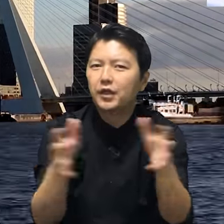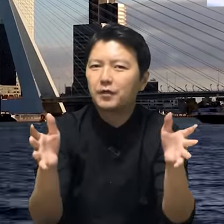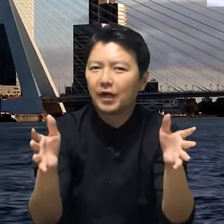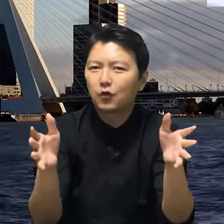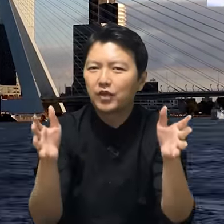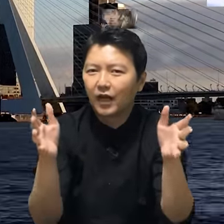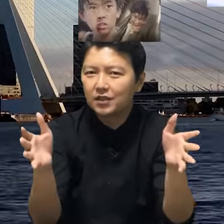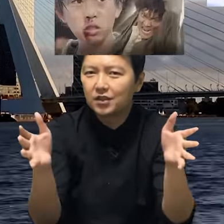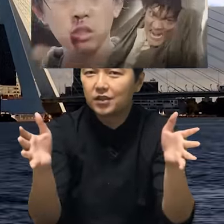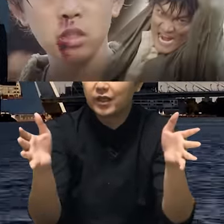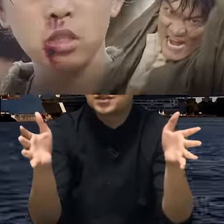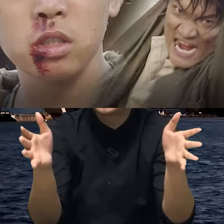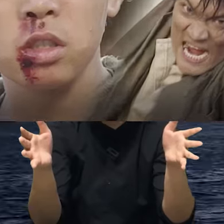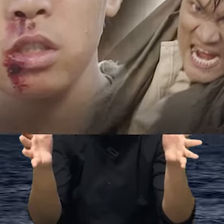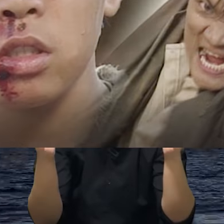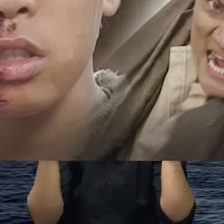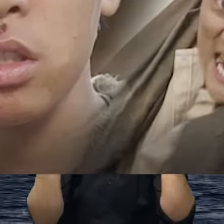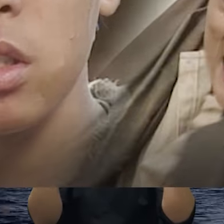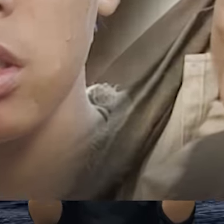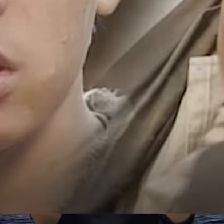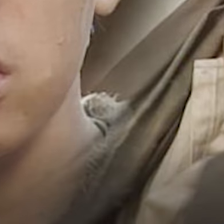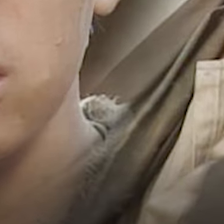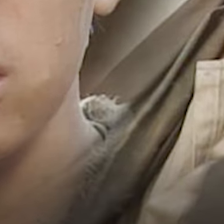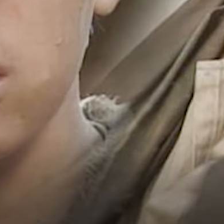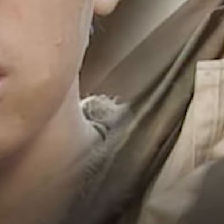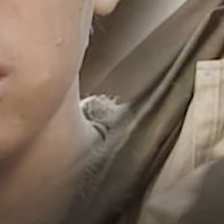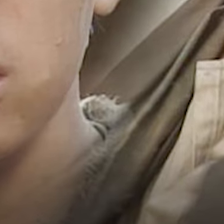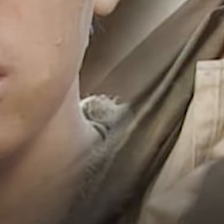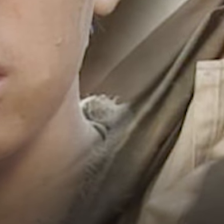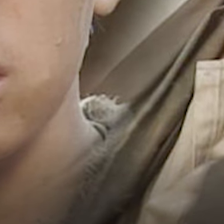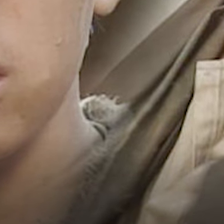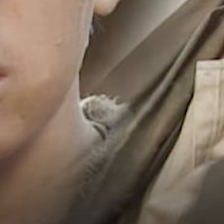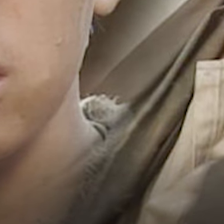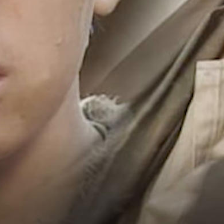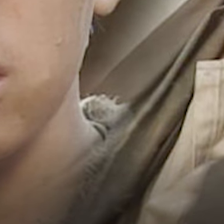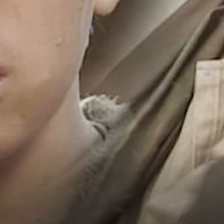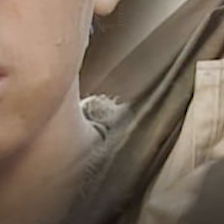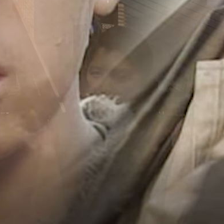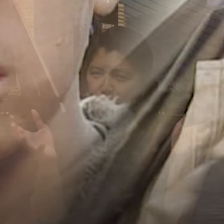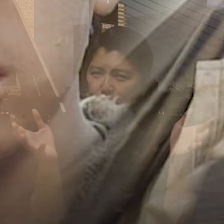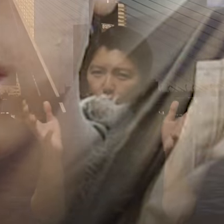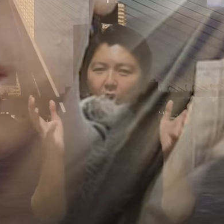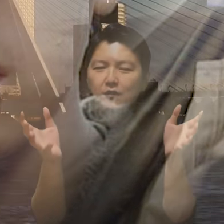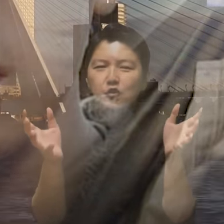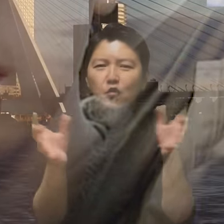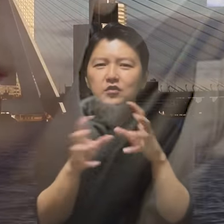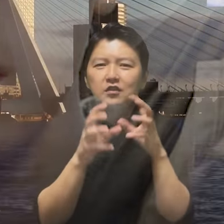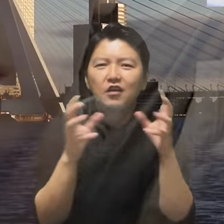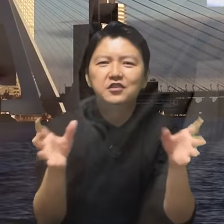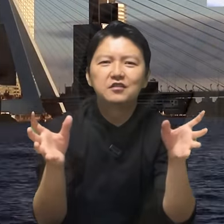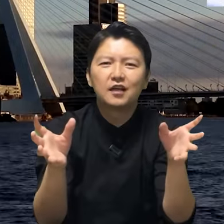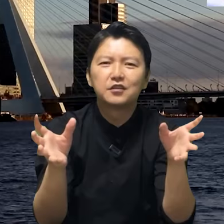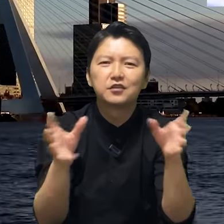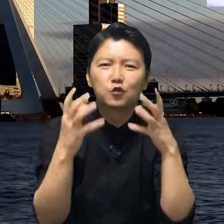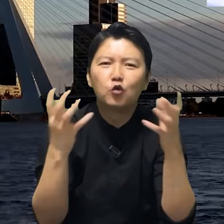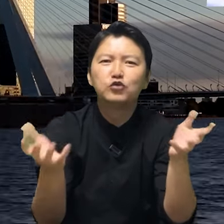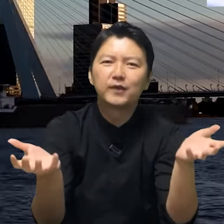바로 야인시대 드라마의 왕초 역할이었습니다. 좀 다른 점은 왕초는 거지들한테서 공물을